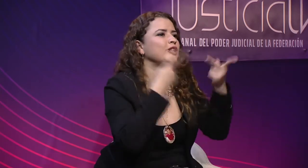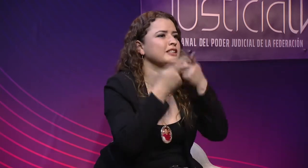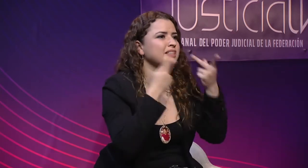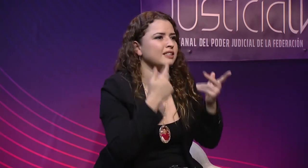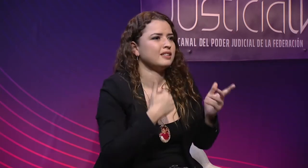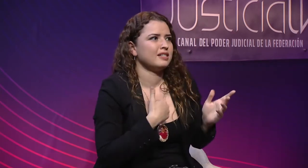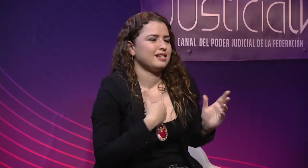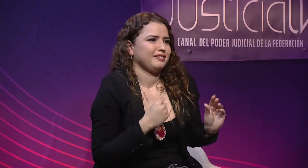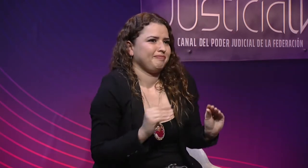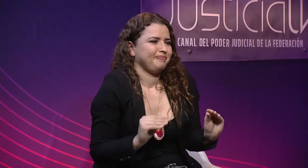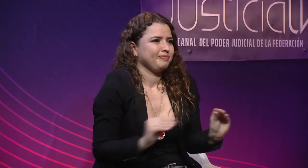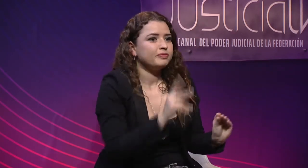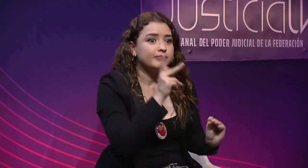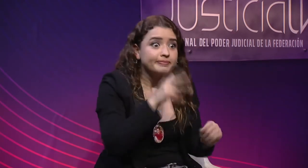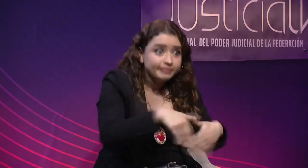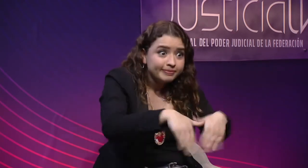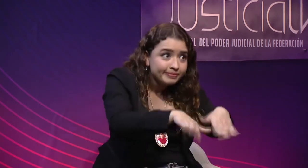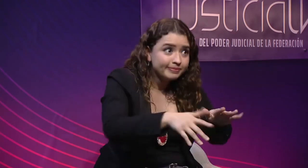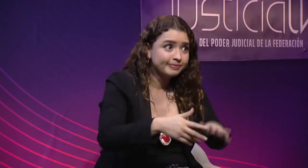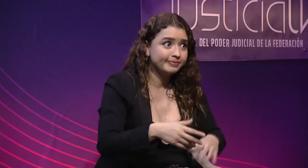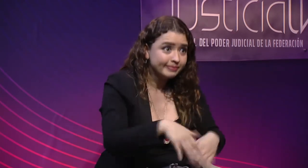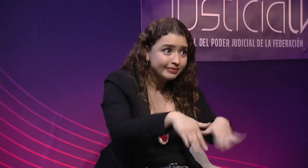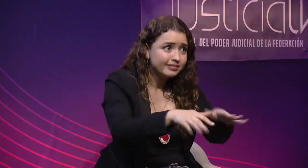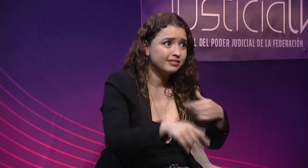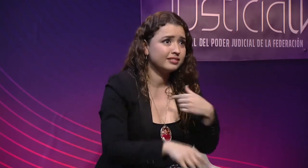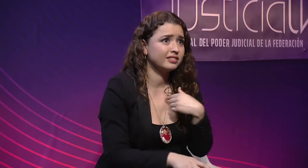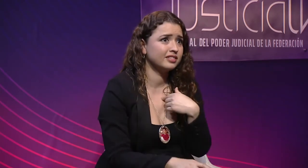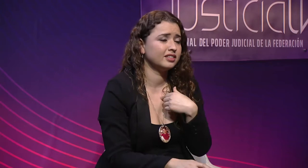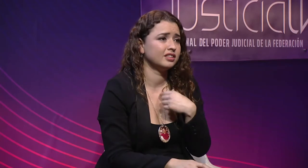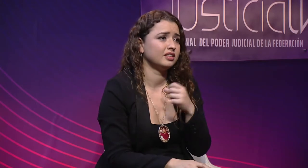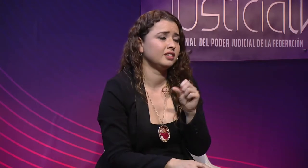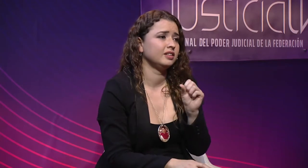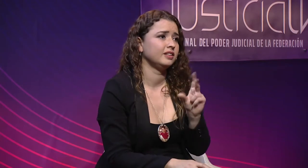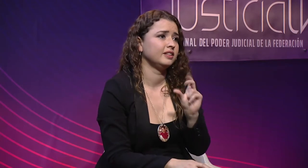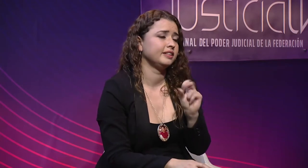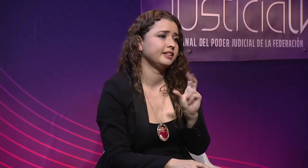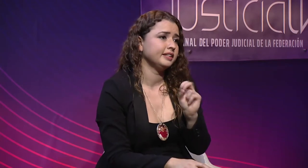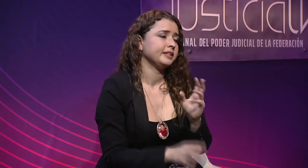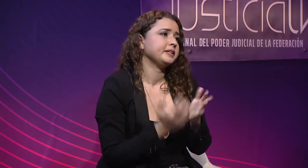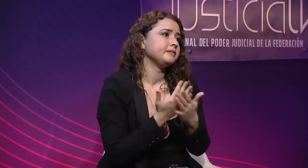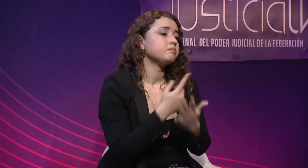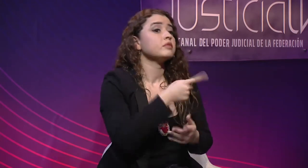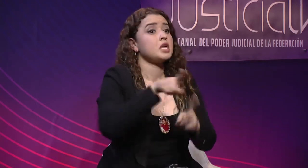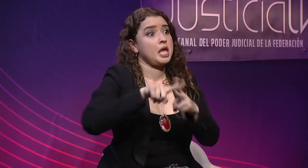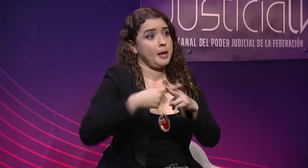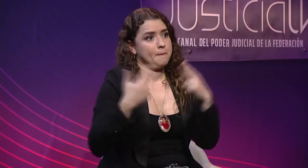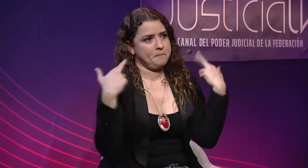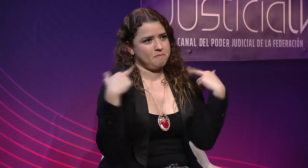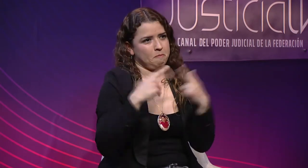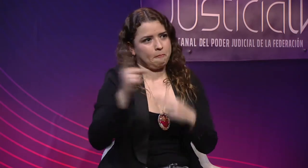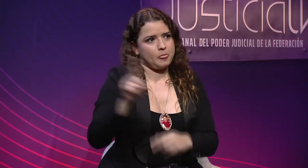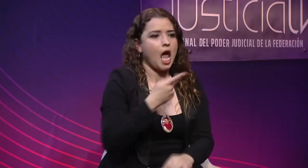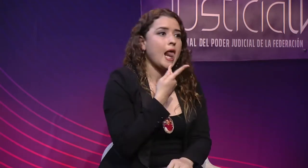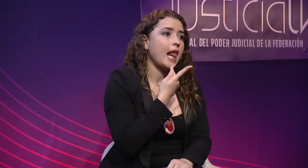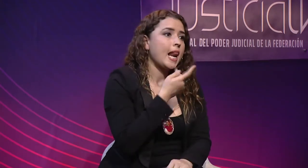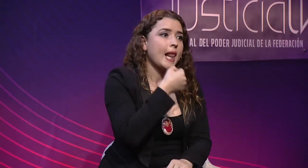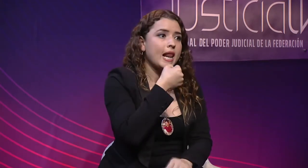Y todos hablaban al mismo tiempo y todos hablaban y decían, y mis papás decían, anda, entra. Y bueno, pues entré y el maestro que